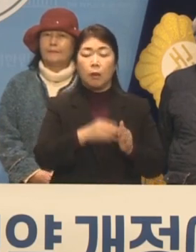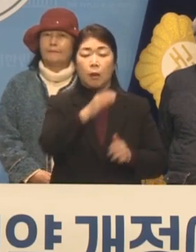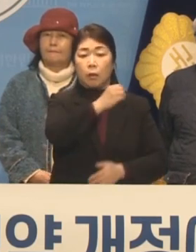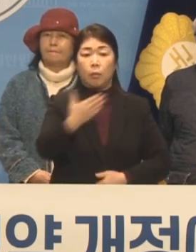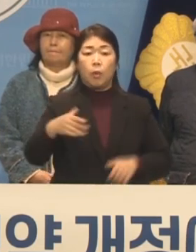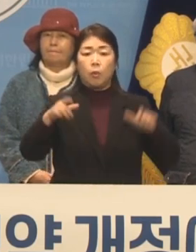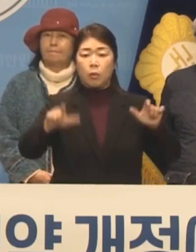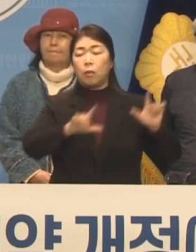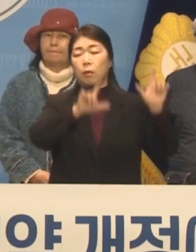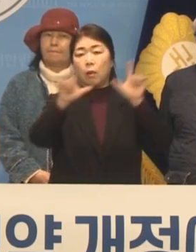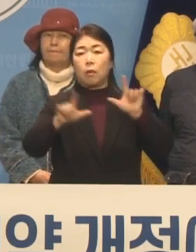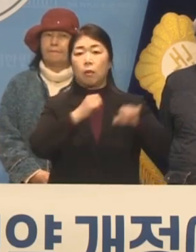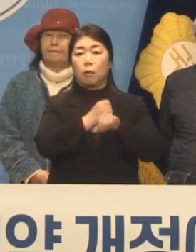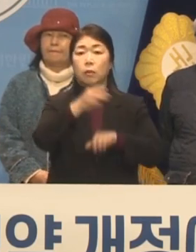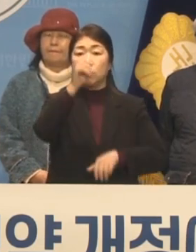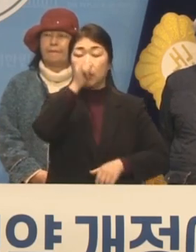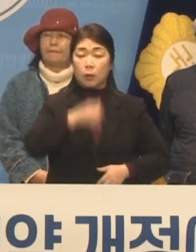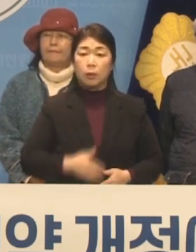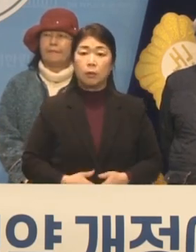양평에서 지내고 있습니다.